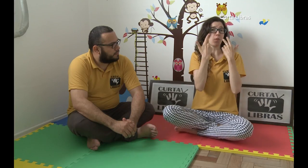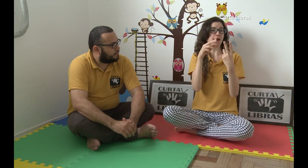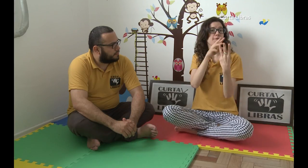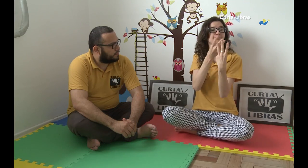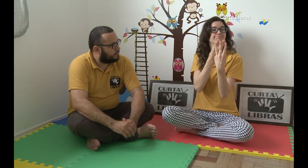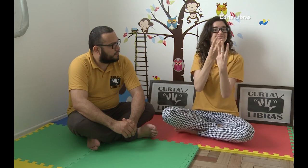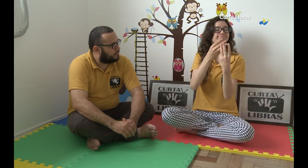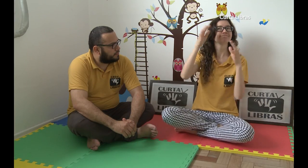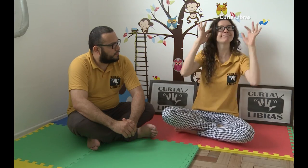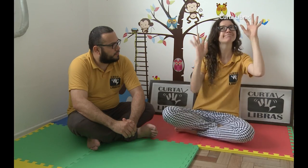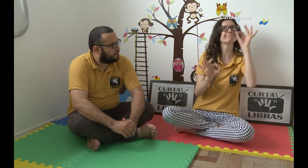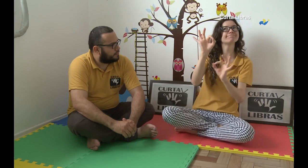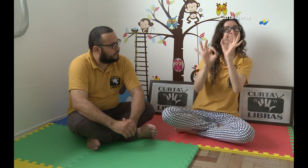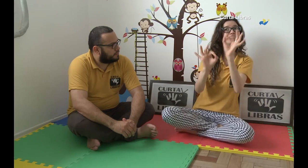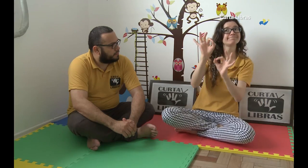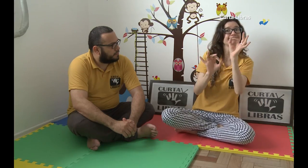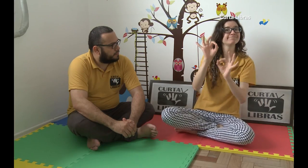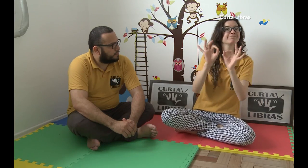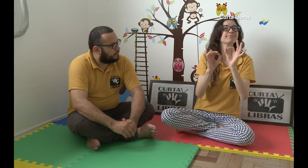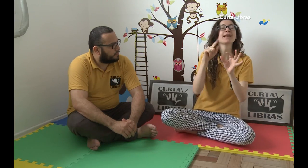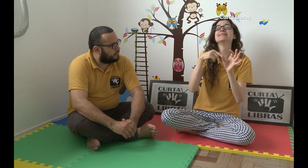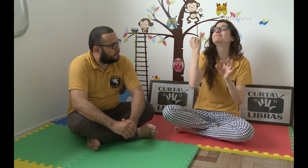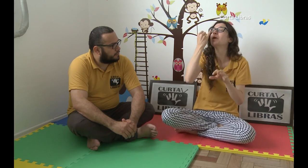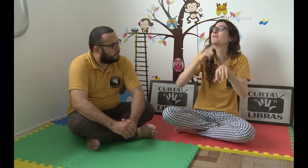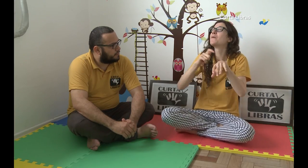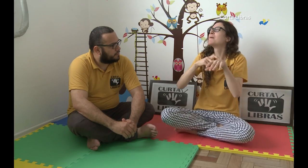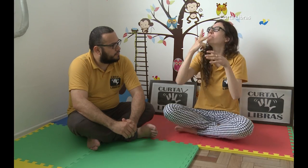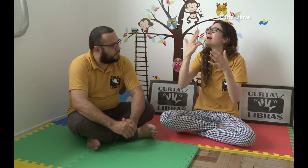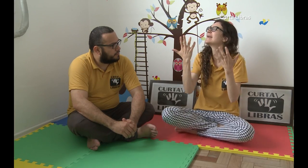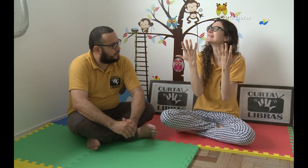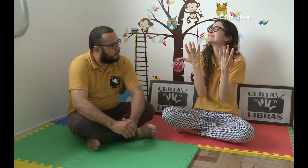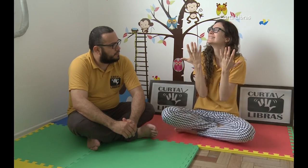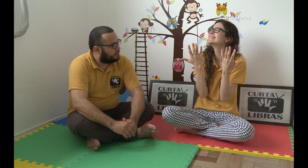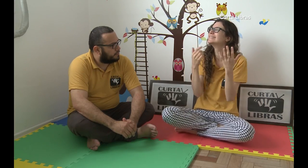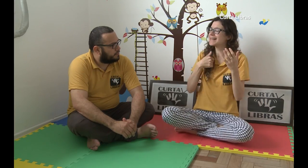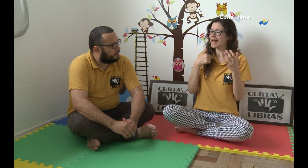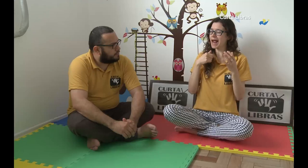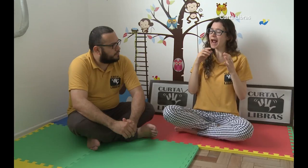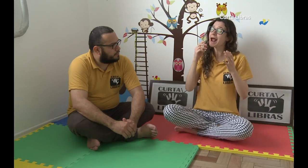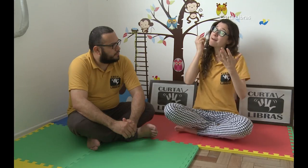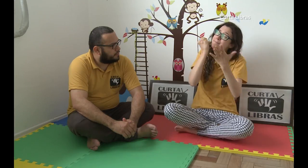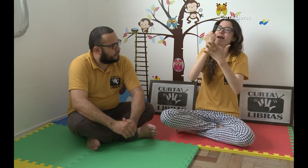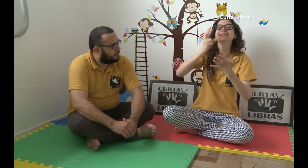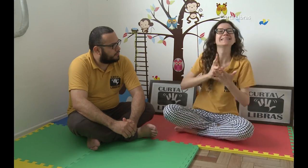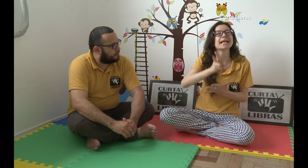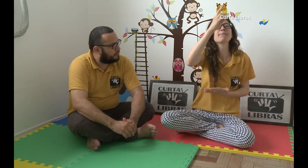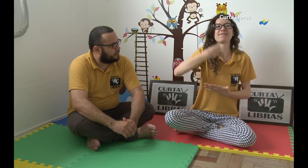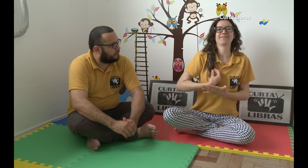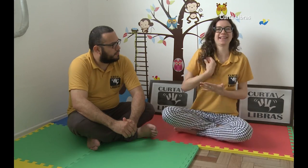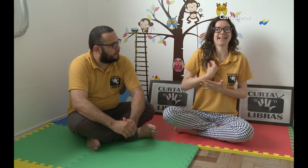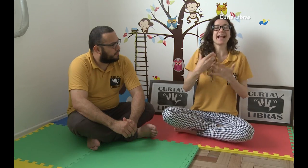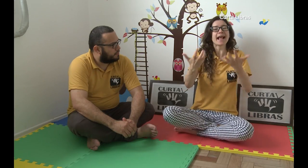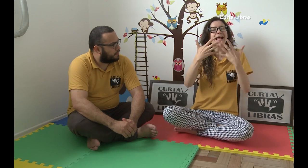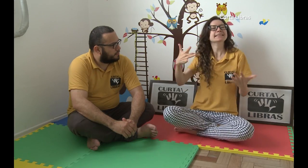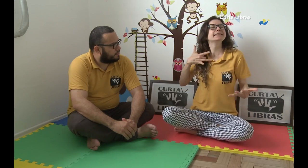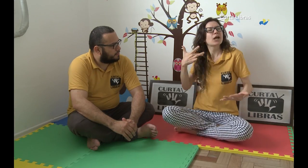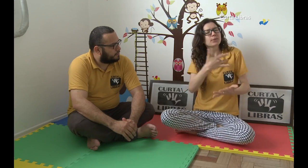Os três são possíveis Mas é preciso estar preparada Porque o momento do parto é um marco na vida da mulher E é um marco para